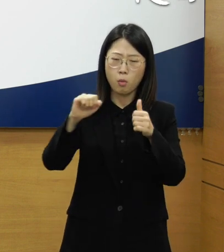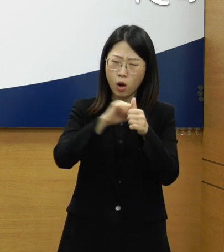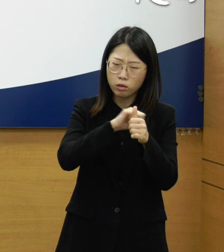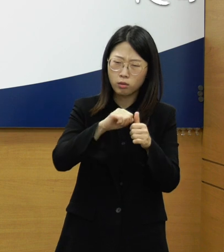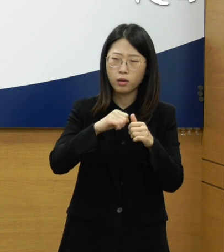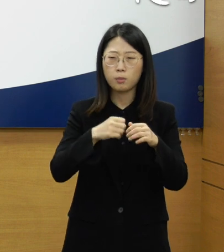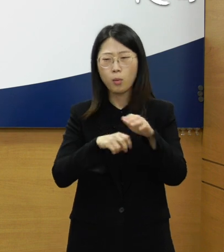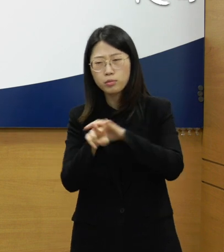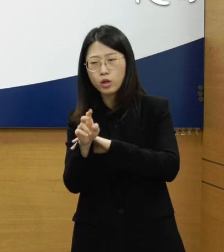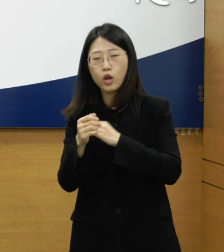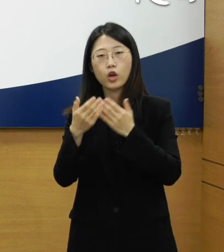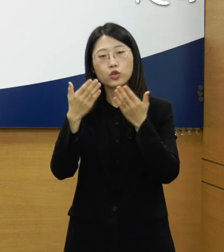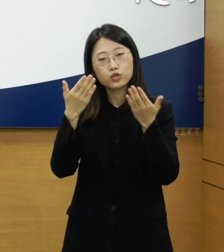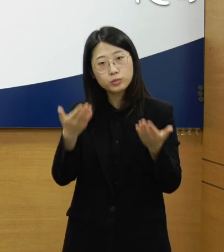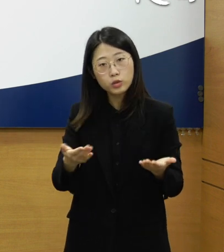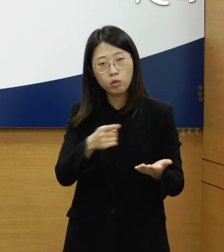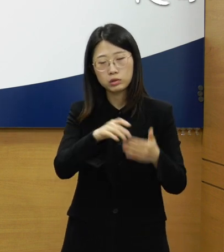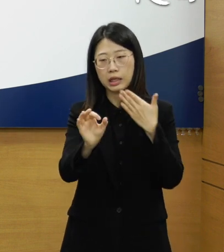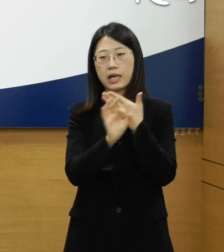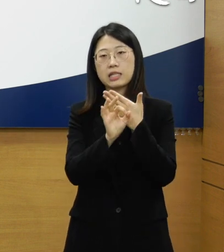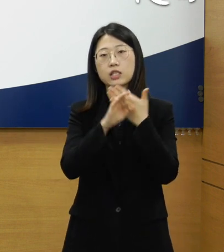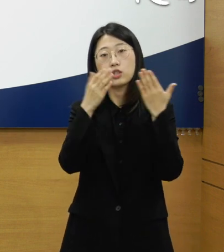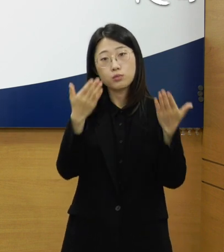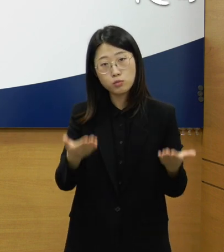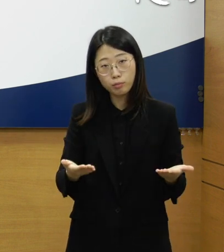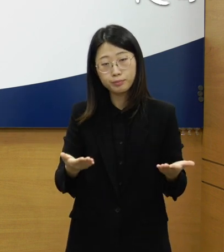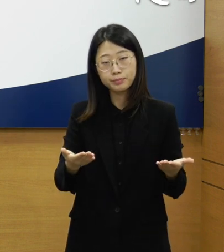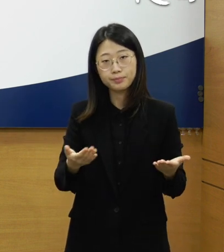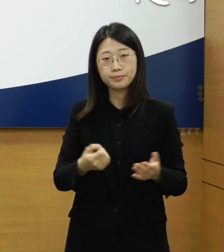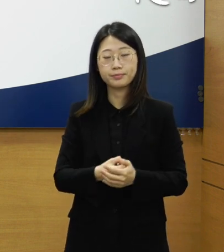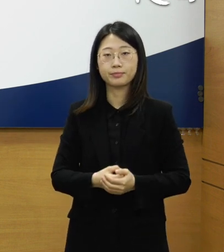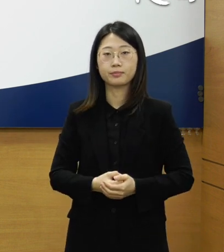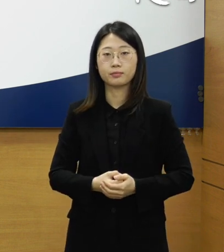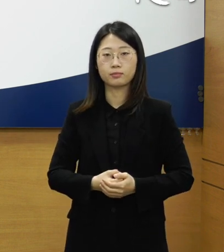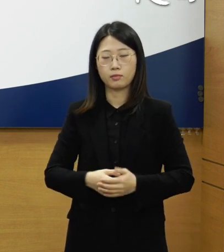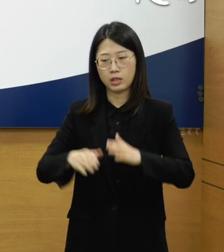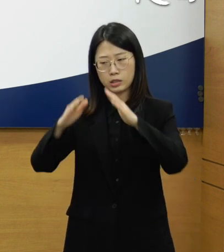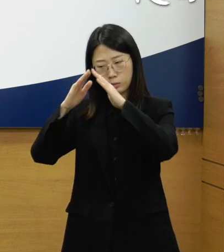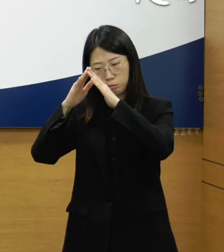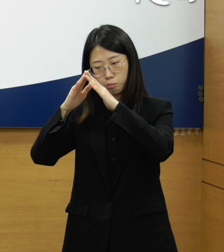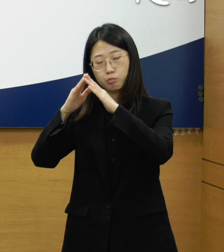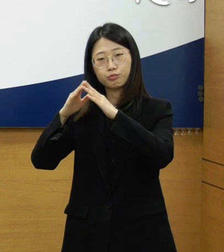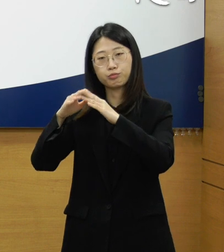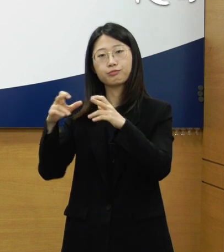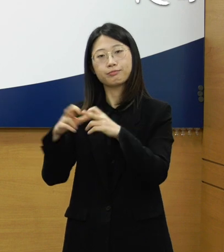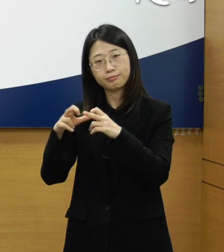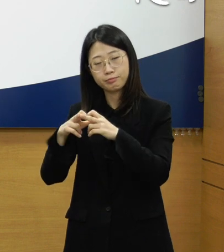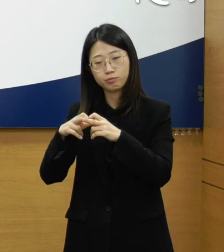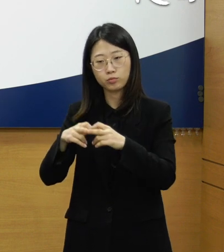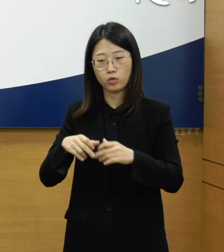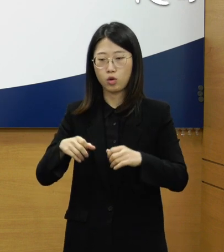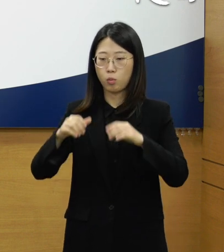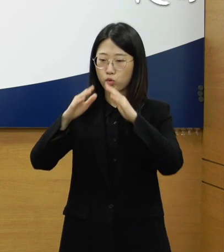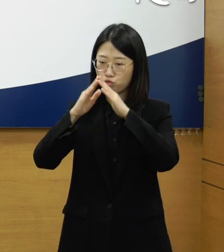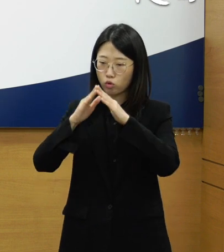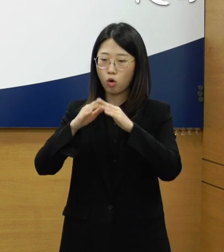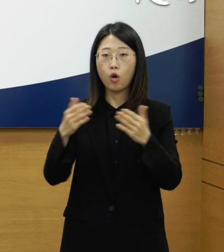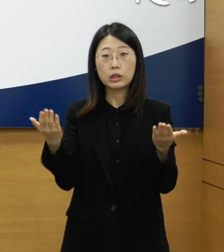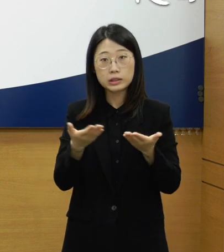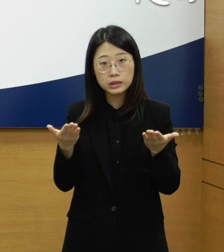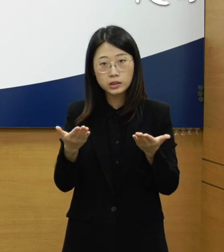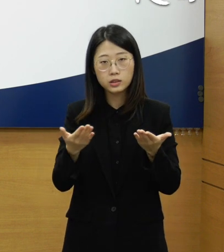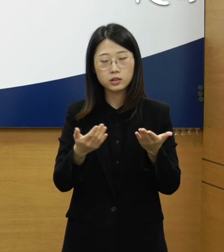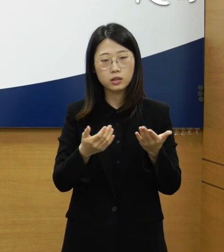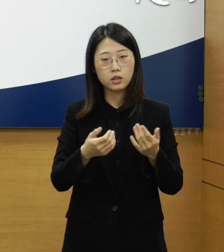등 단기 거주시설 장애인과 재가 장애인에게 주거, 일자리, 의료